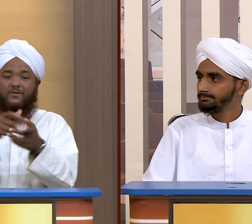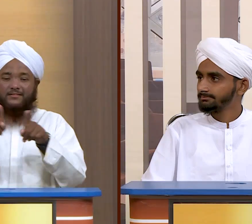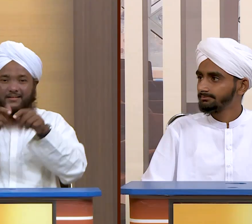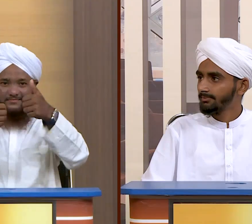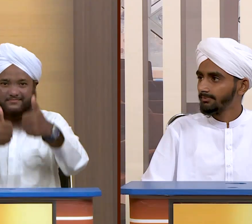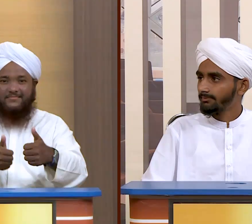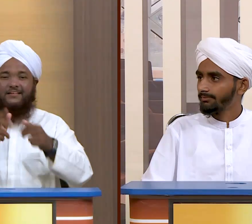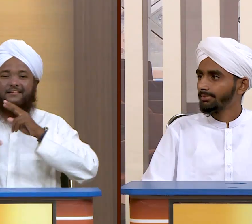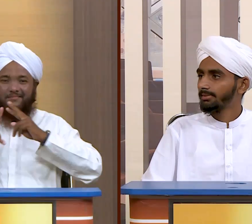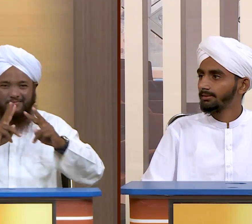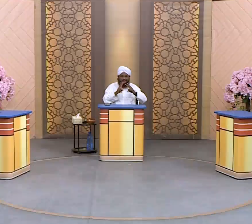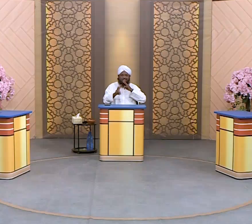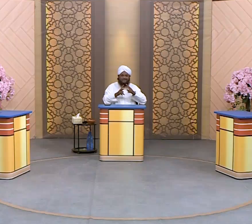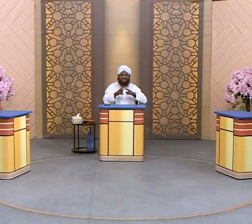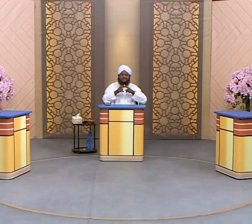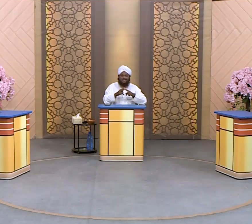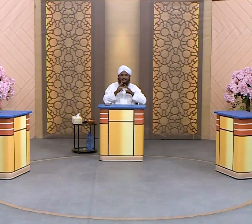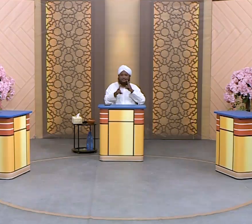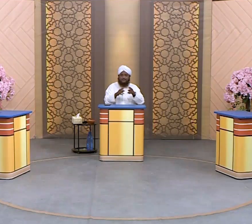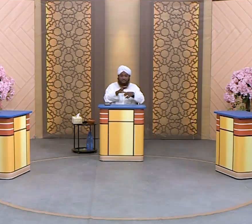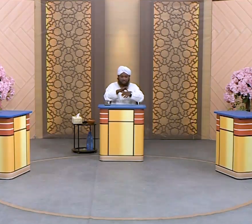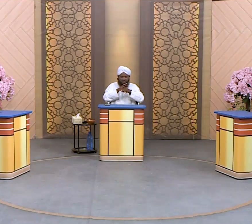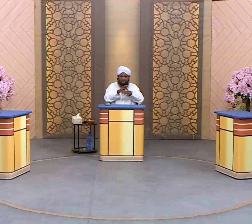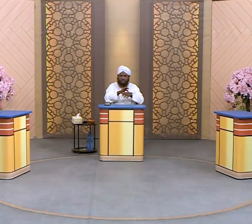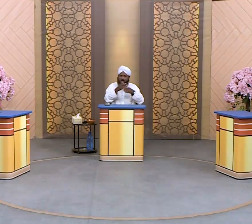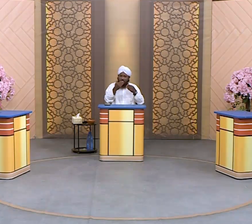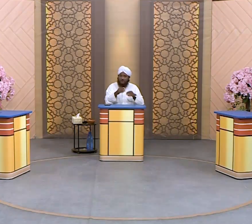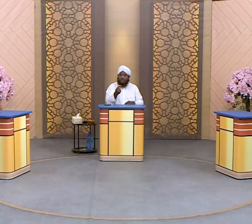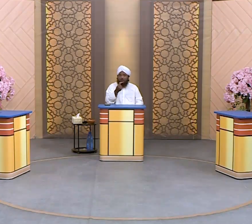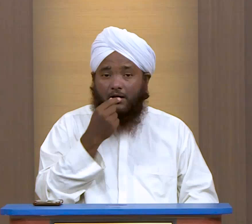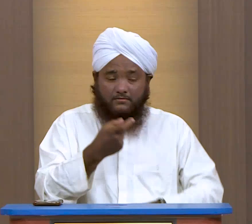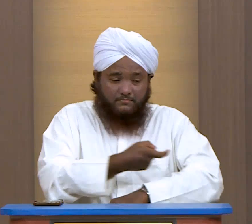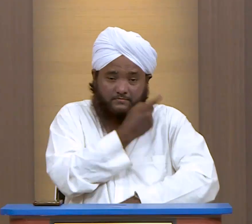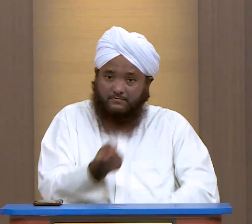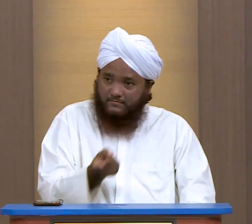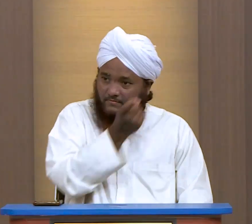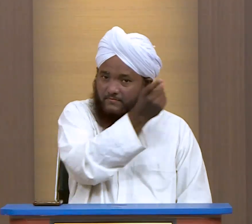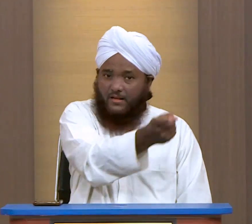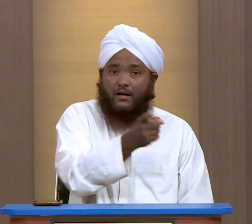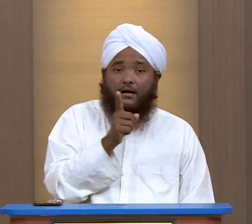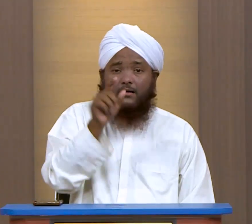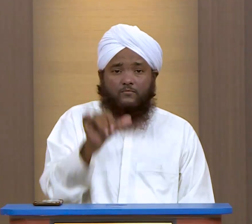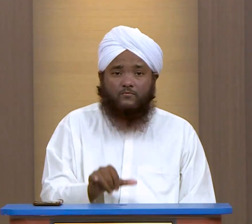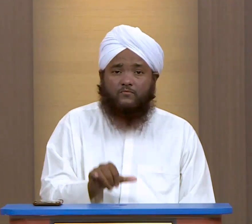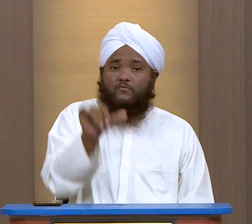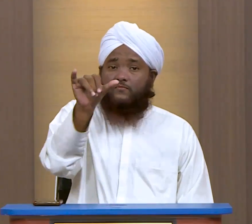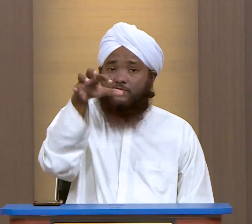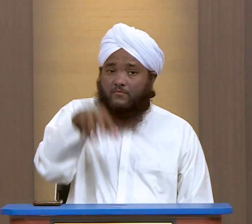بہلانے کی کوشش کریں، بیمار ہو جائیں تو بہتر علاج کروائیں، اگر ملک سے باہر ہوں تب بھی